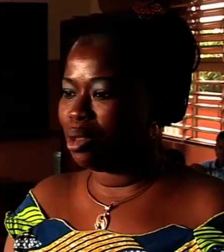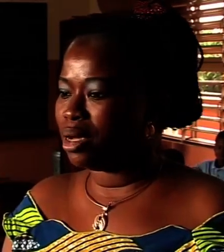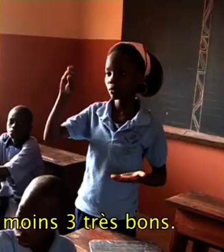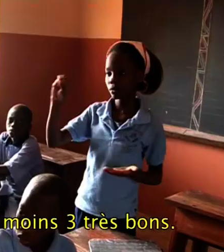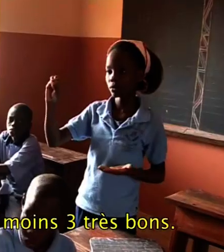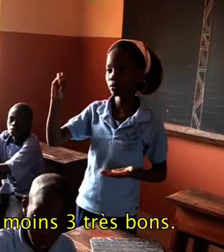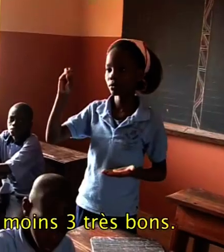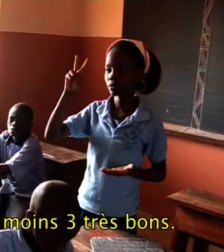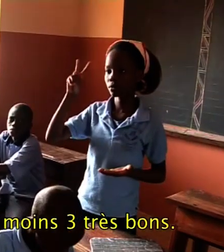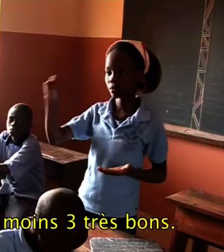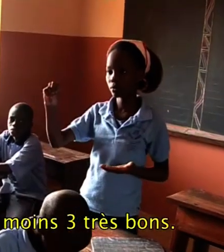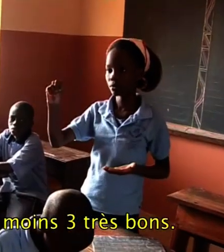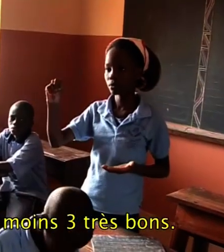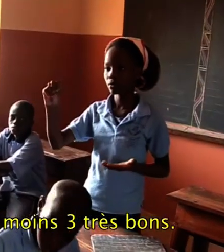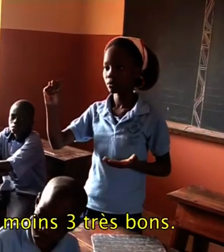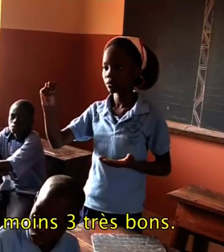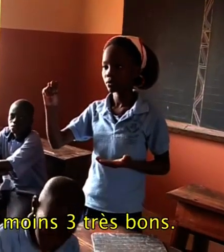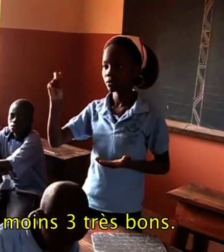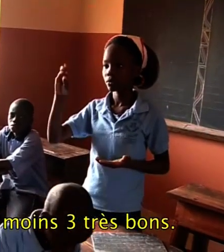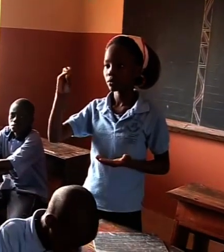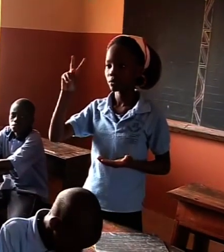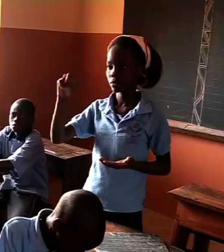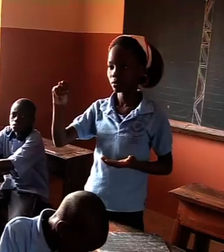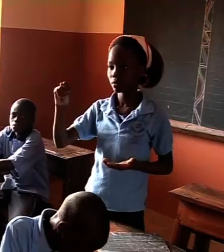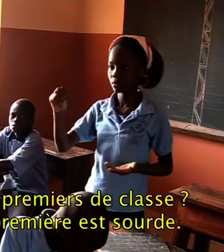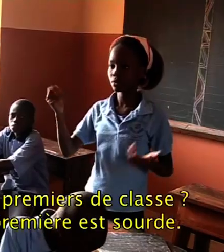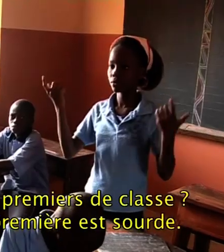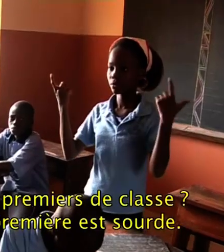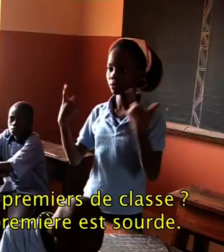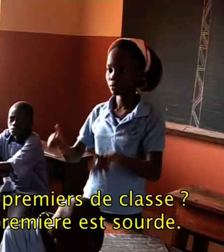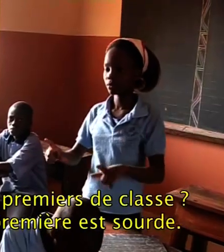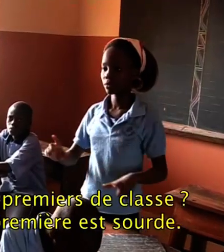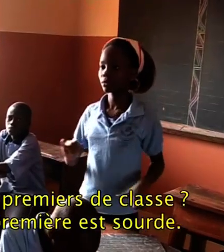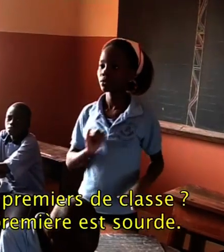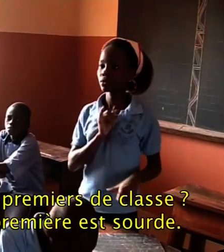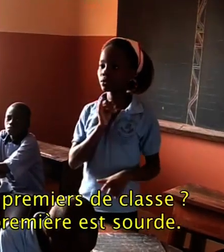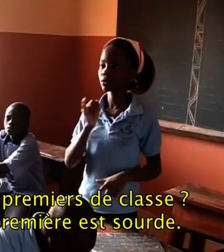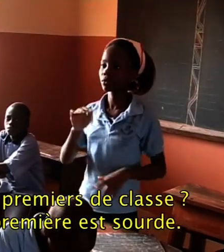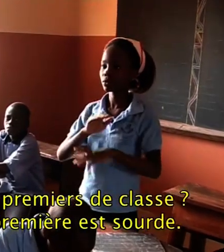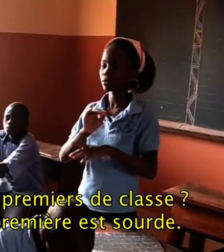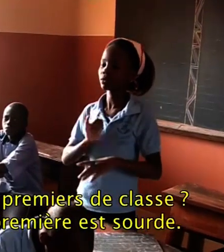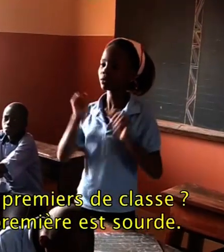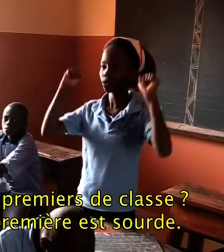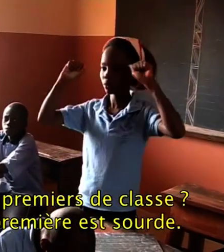éléments. J'ai au moins 3 bons éléments, très bien. Qui sont parmi les premiers de la classe? Oui, ma première, c'est une